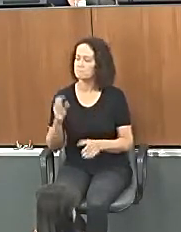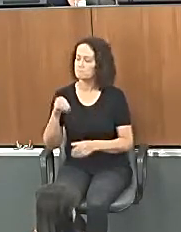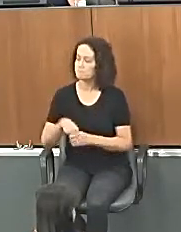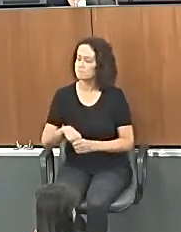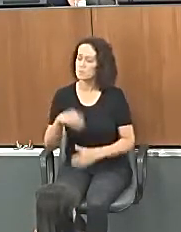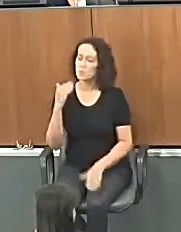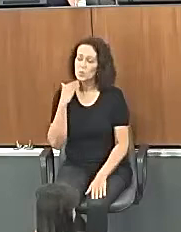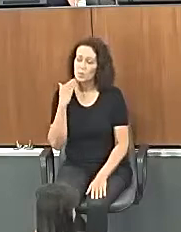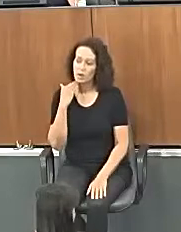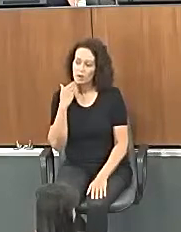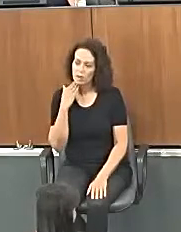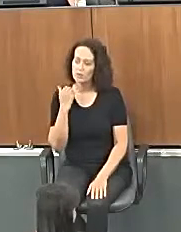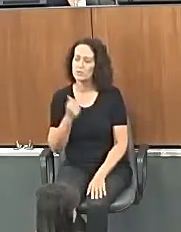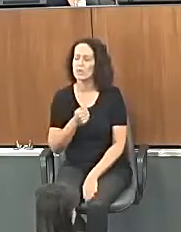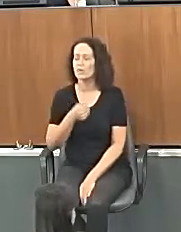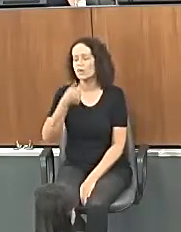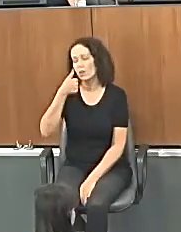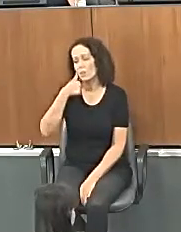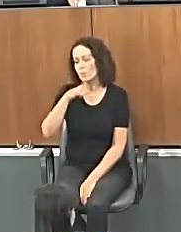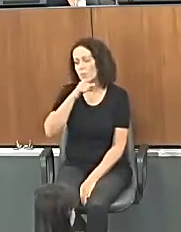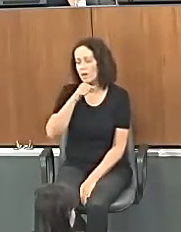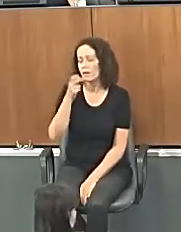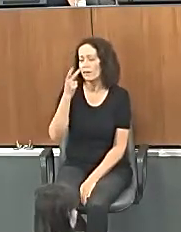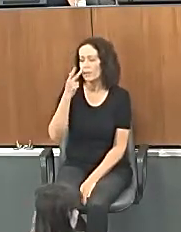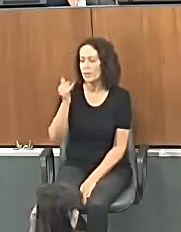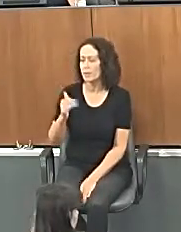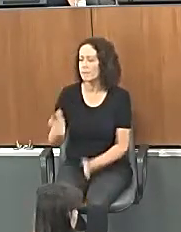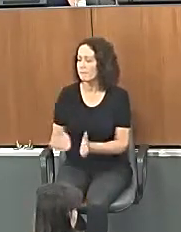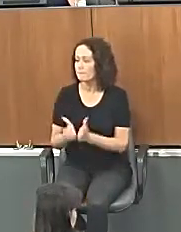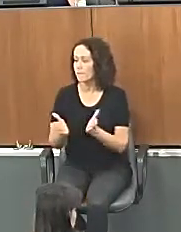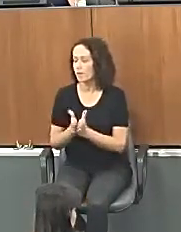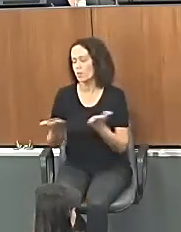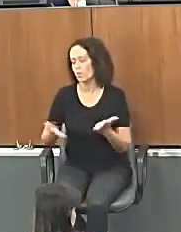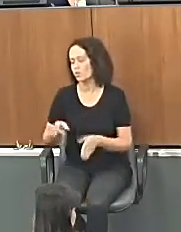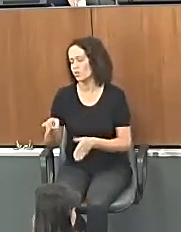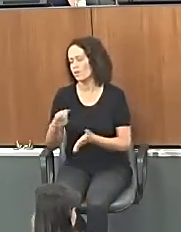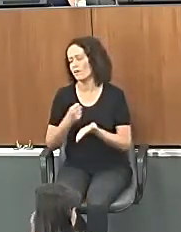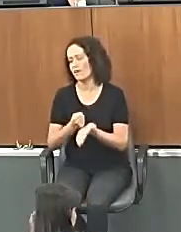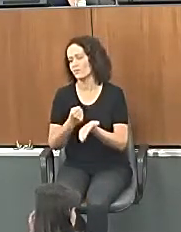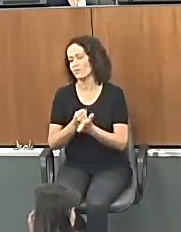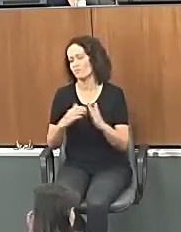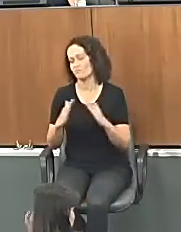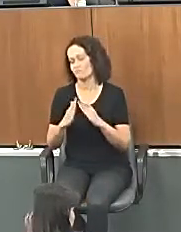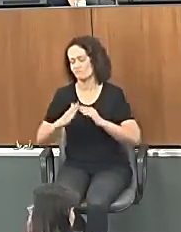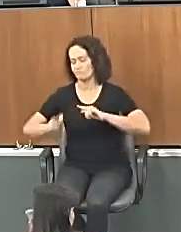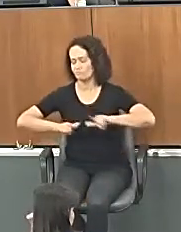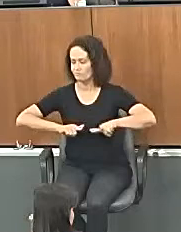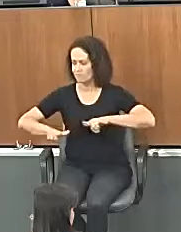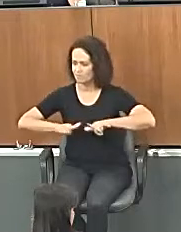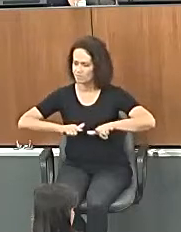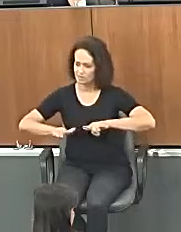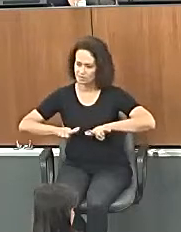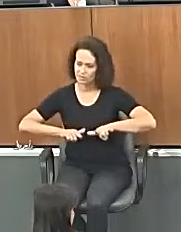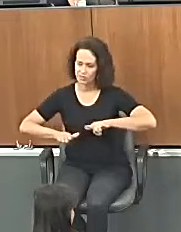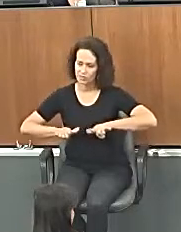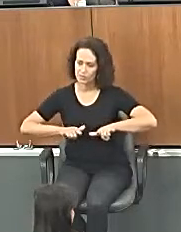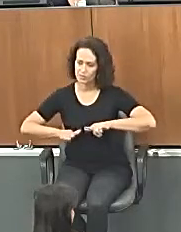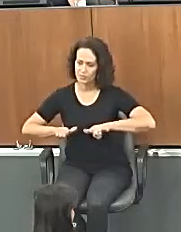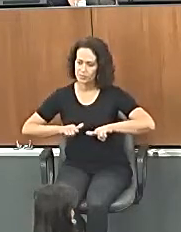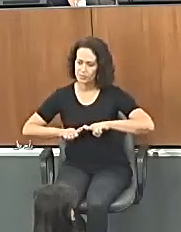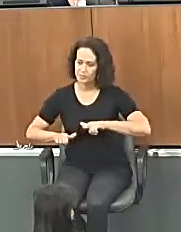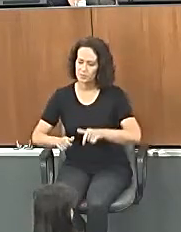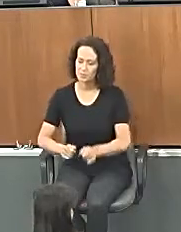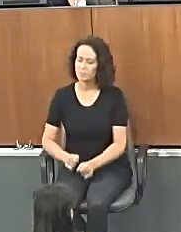de dois pais muito pobres e hoje ele sustenta a família de uma forma fantástica trabalhando é